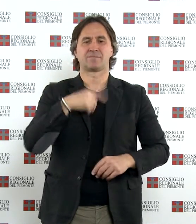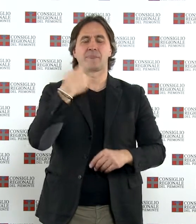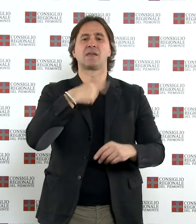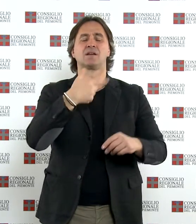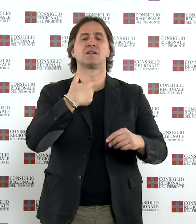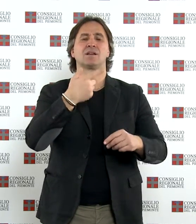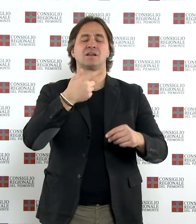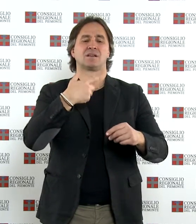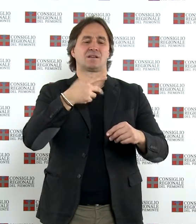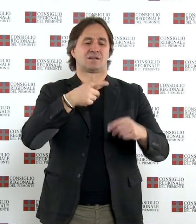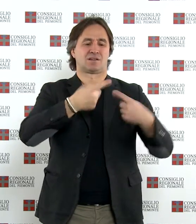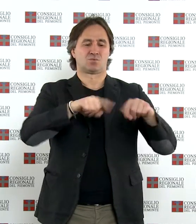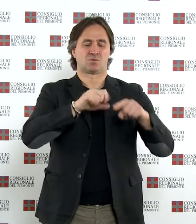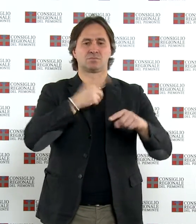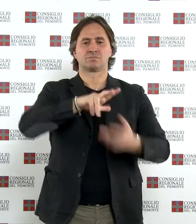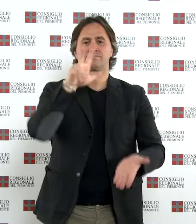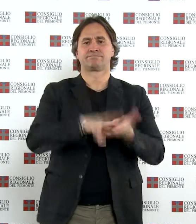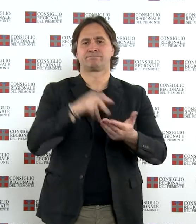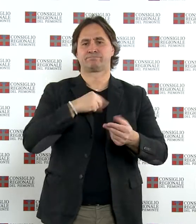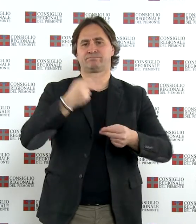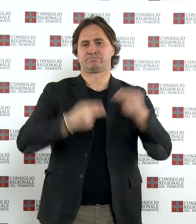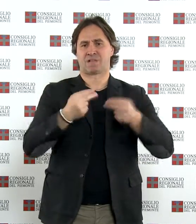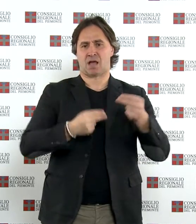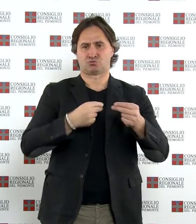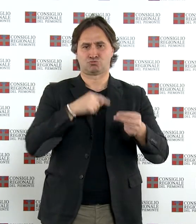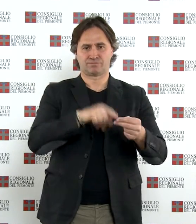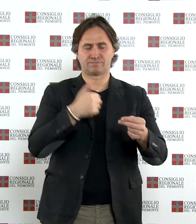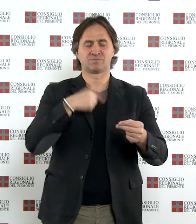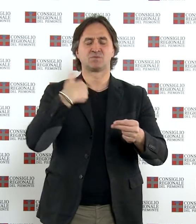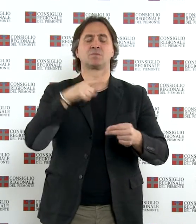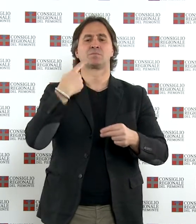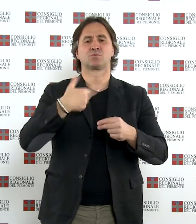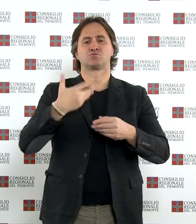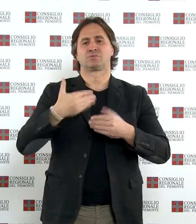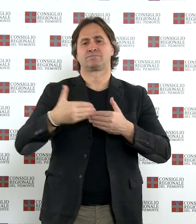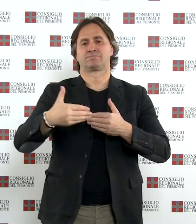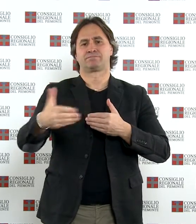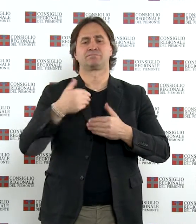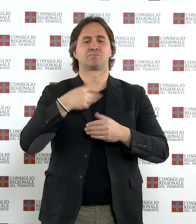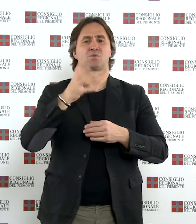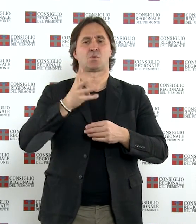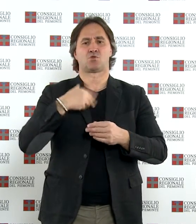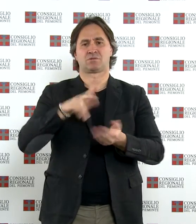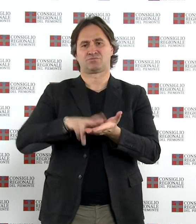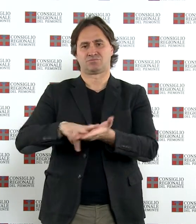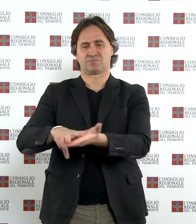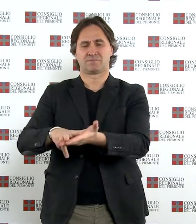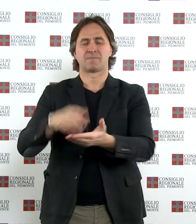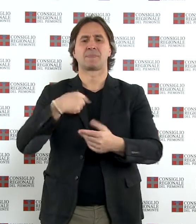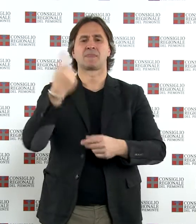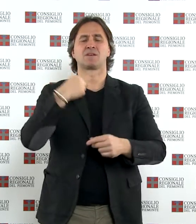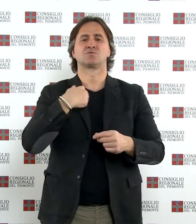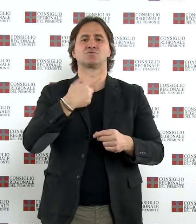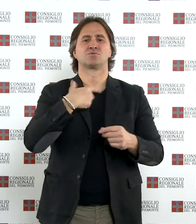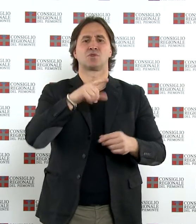di bilancio e nella seduta del 30 14 ordini del giorno collegati. Via libera anche alla fusione per incorporazione di